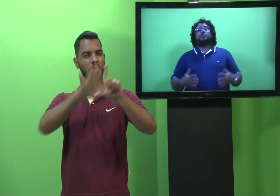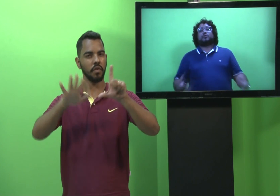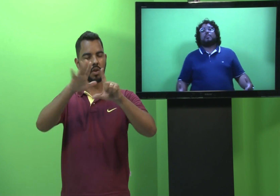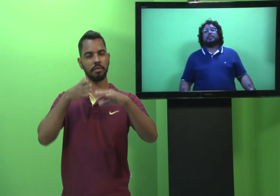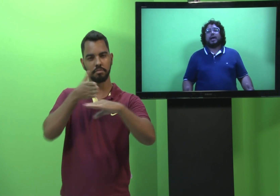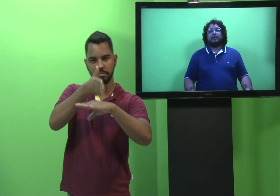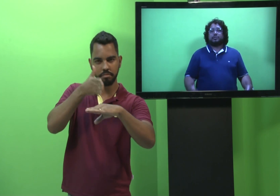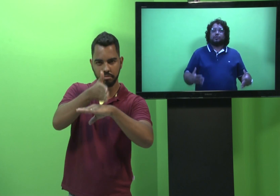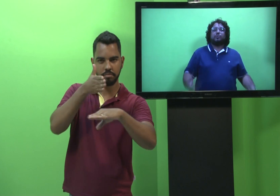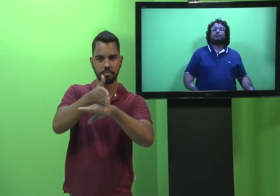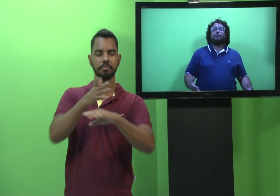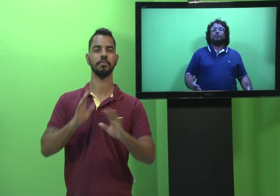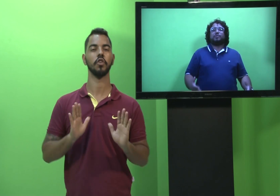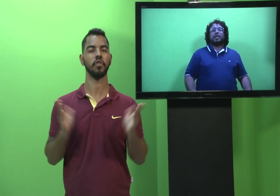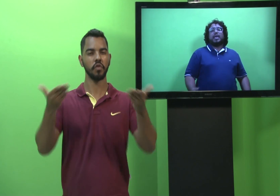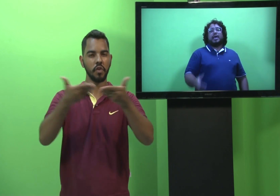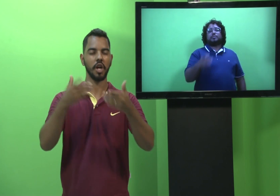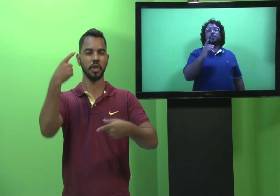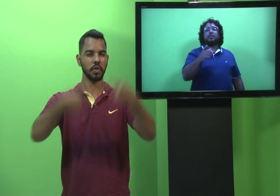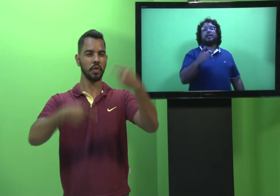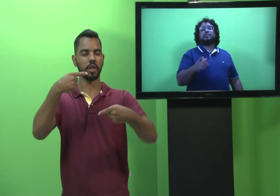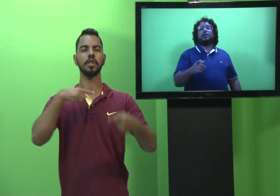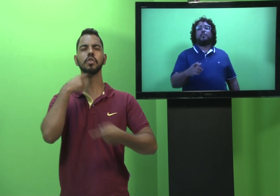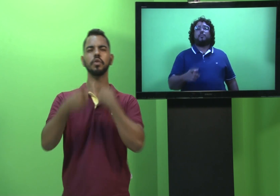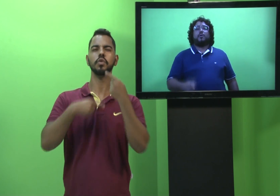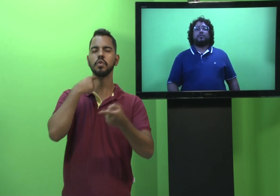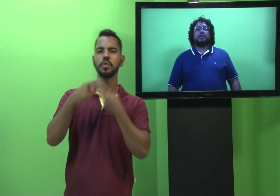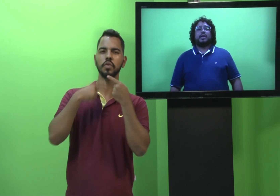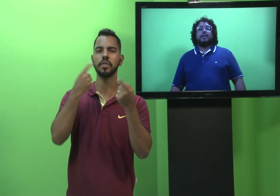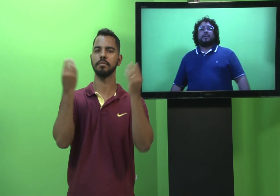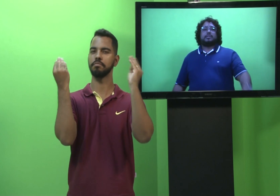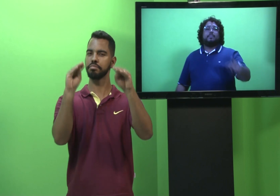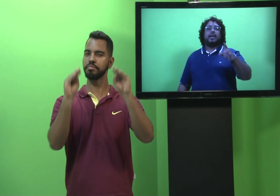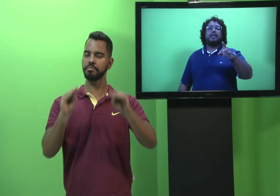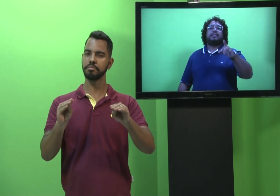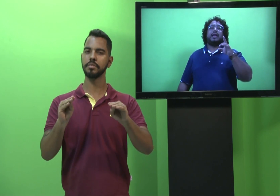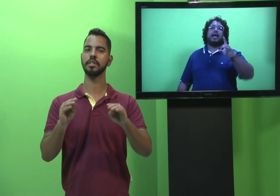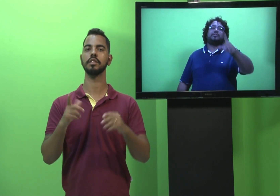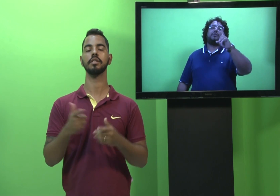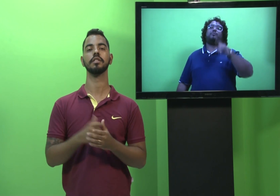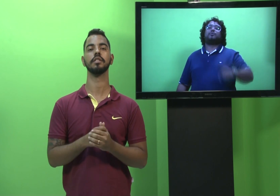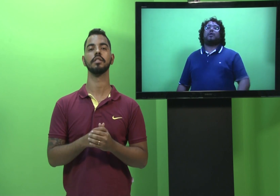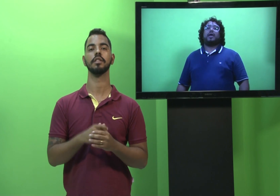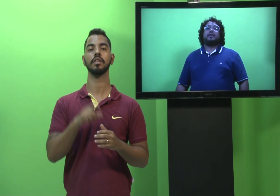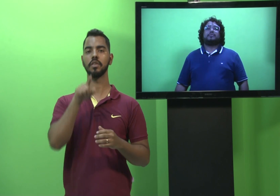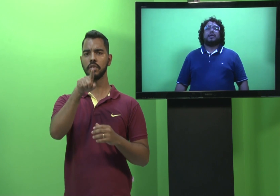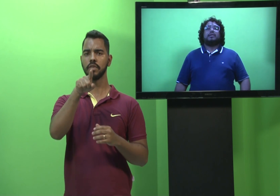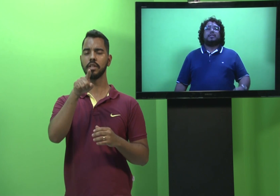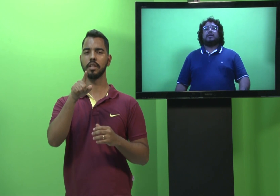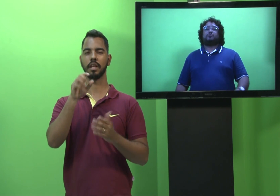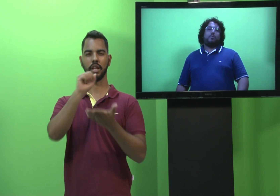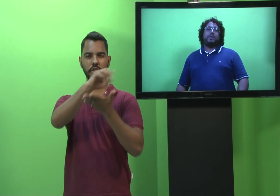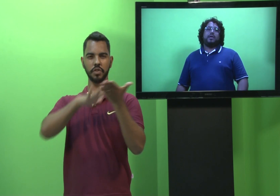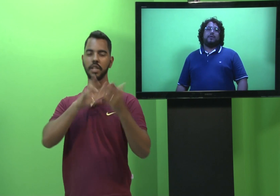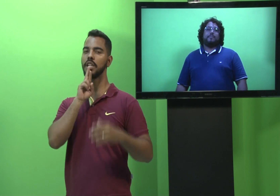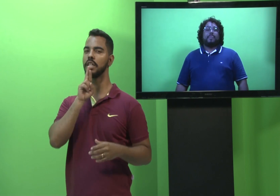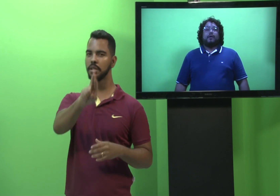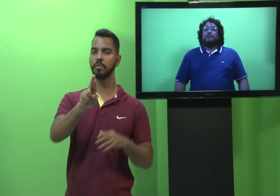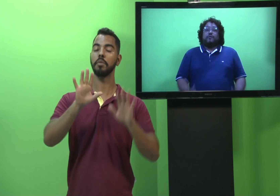seus comentários, as suas dúvidas, responda a questão proposta, mas também interaja com os colegas, dê sua opinião. O fórum